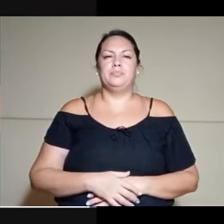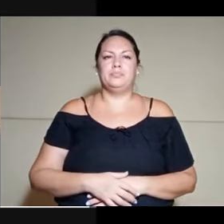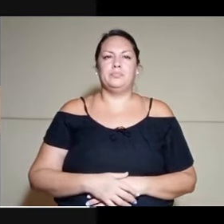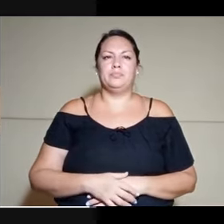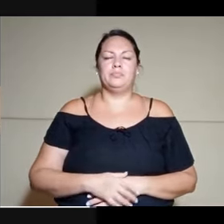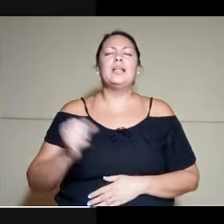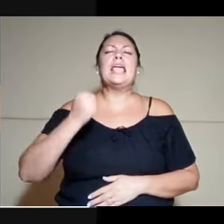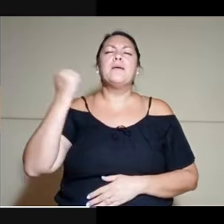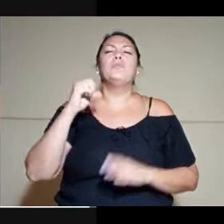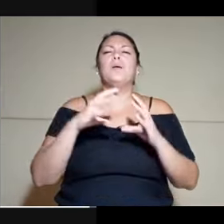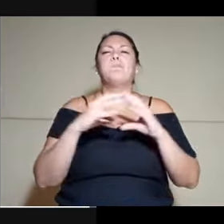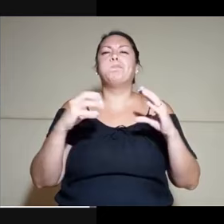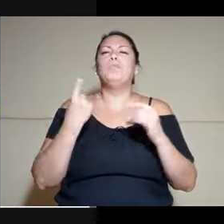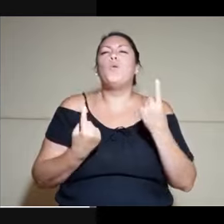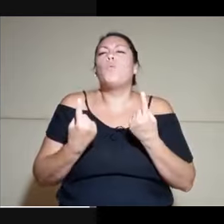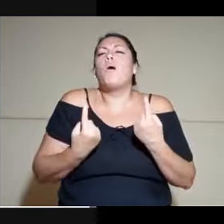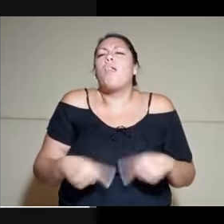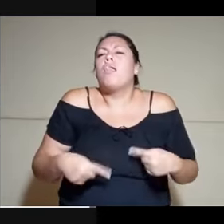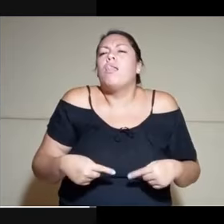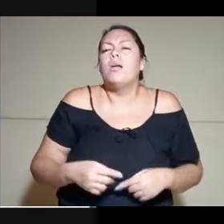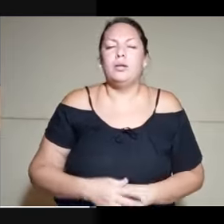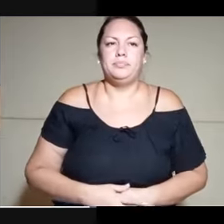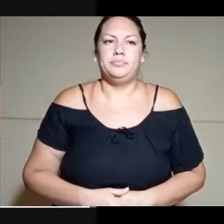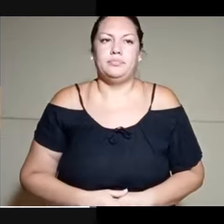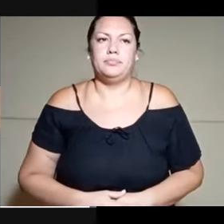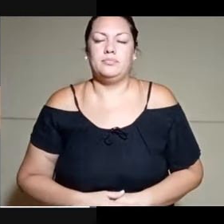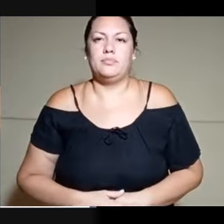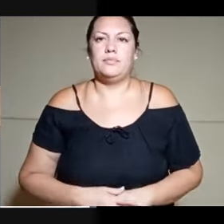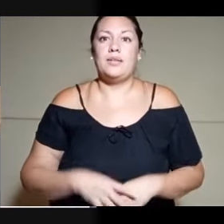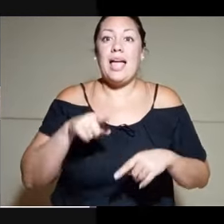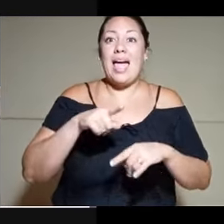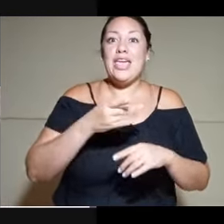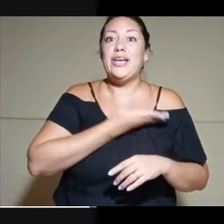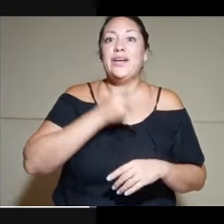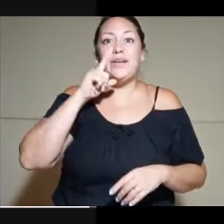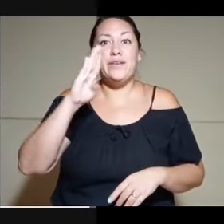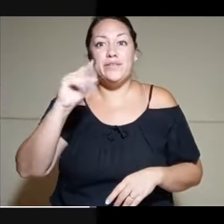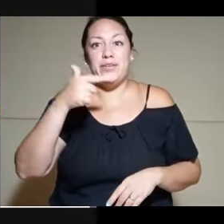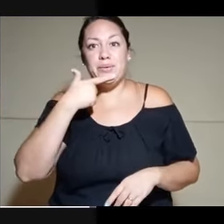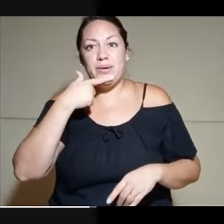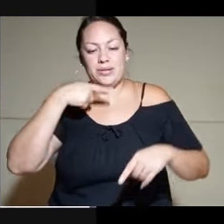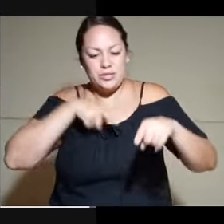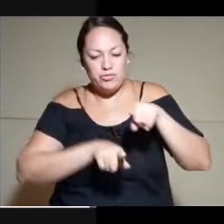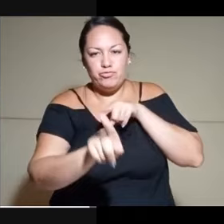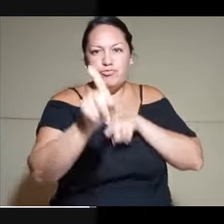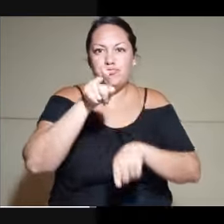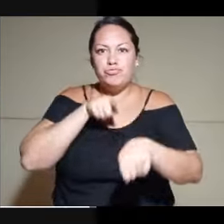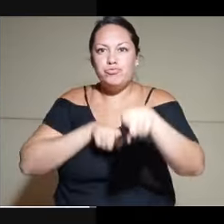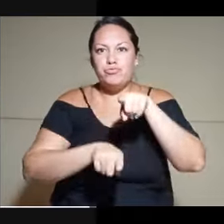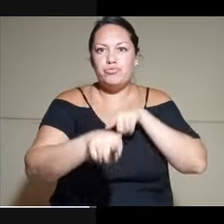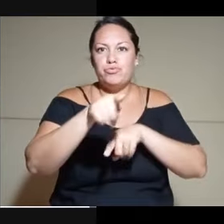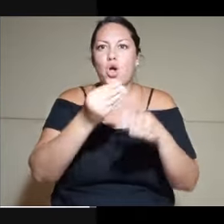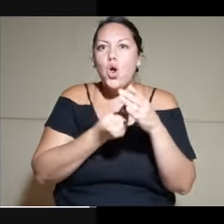Es importante la protuberancia. ¿Me siguen? Sí, profe. ¿Qué es lo importante de la protuberancia? Que la protuberancia